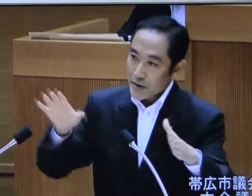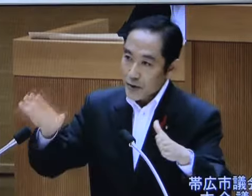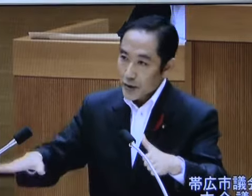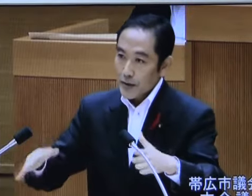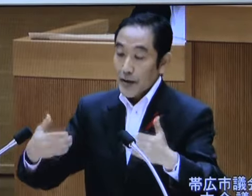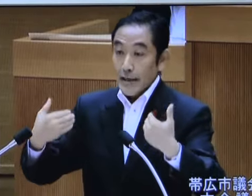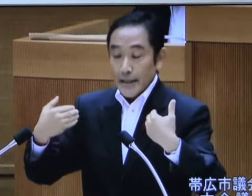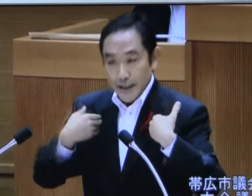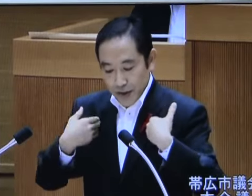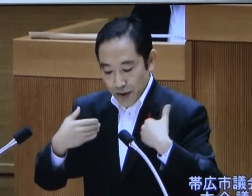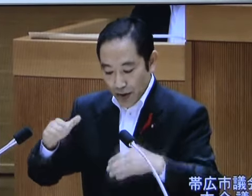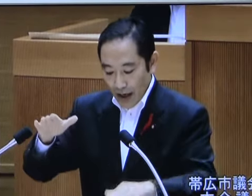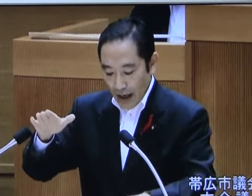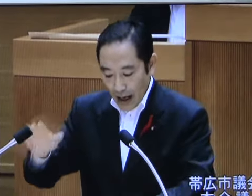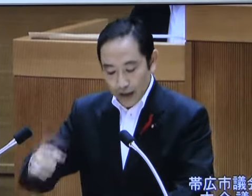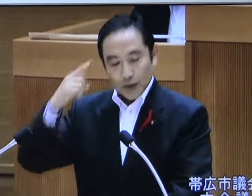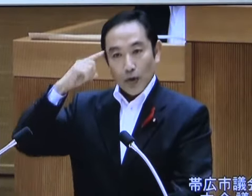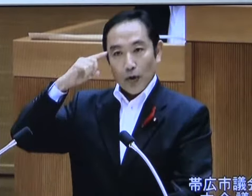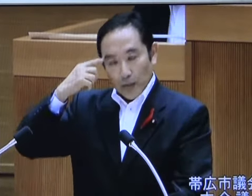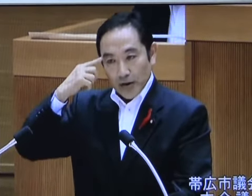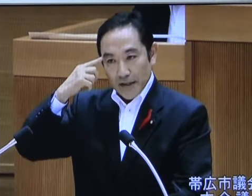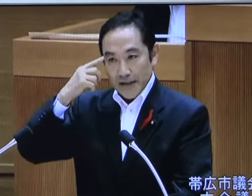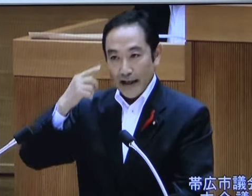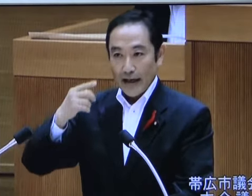する必要があると思いますが、